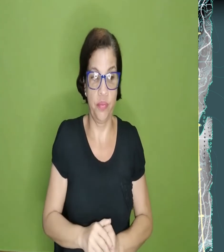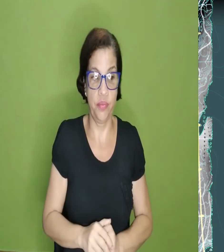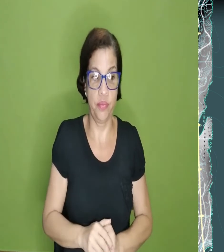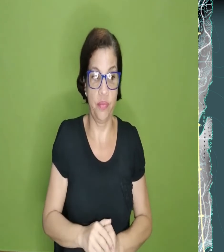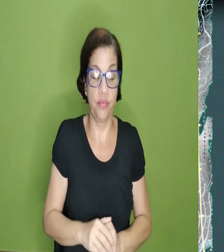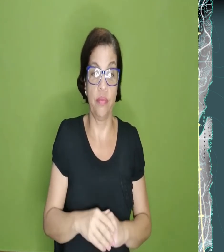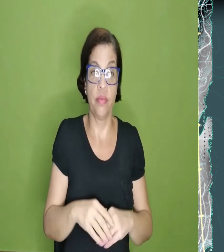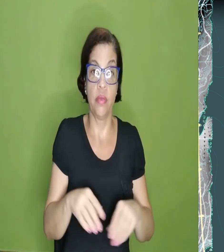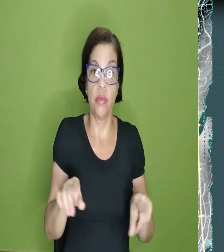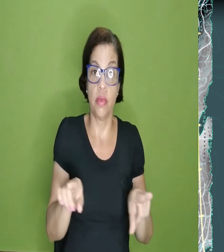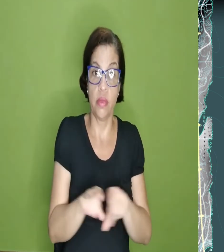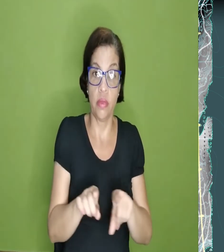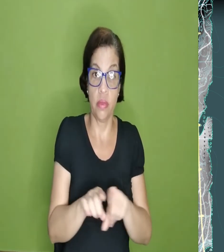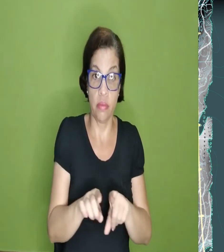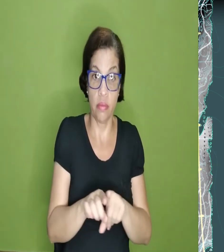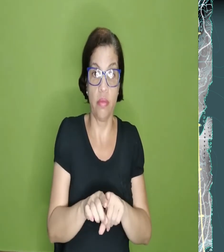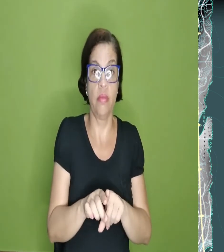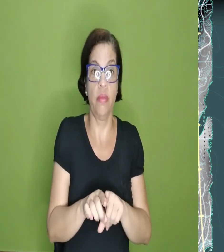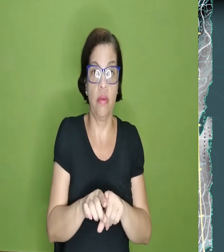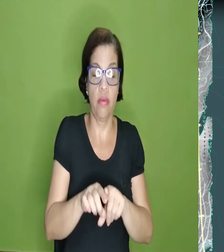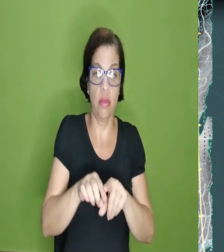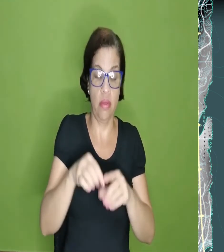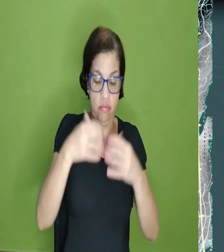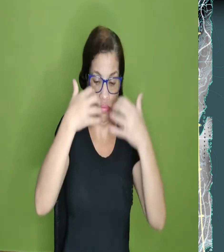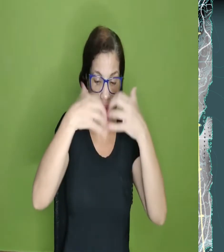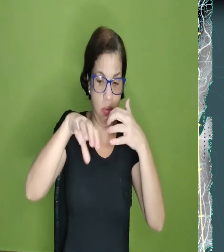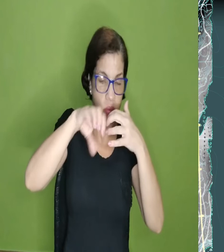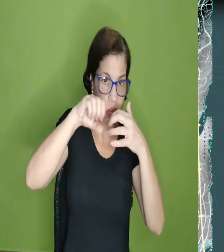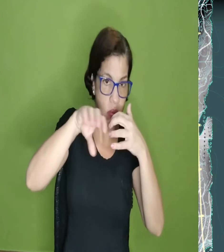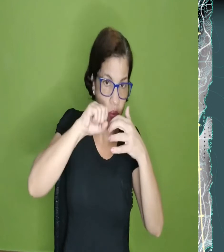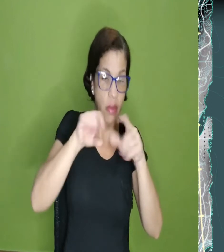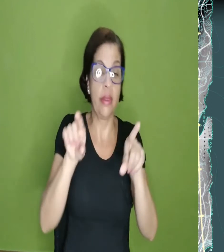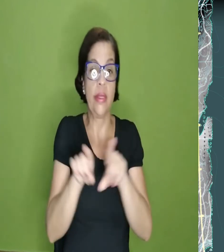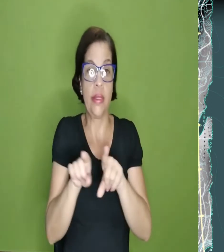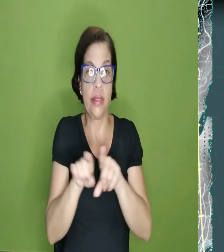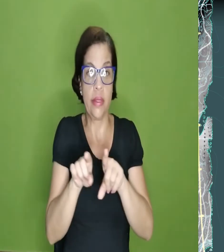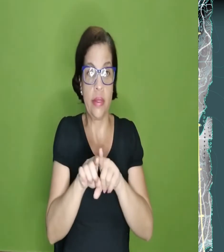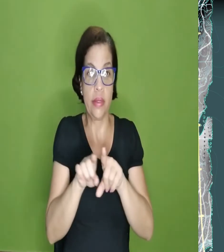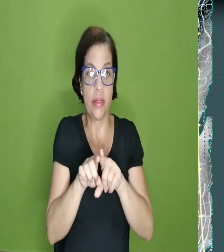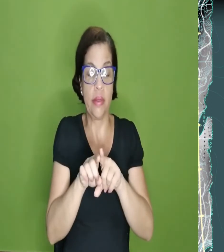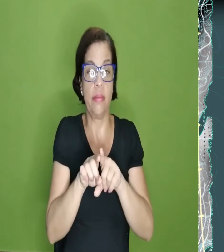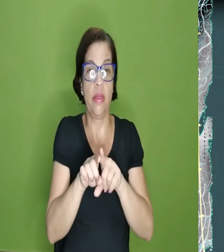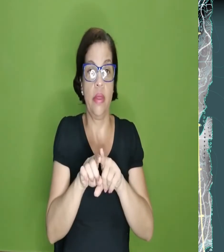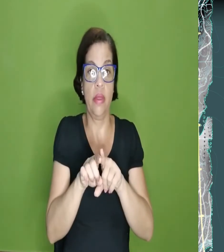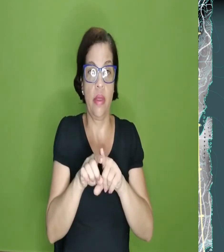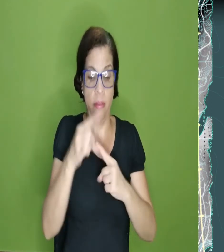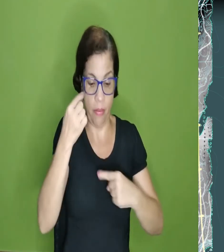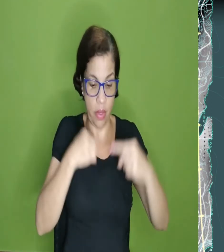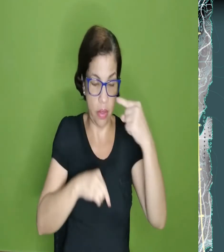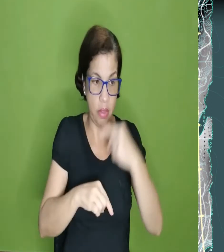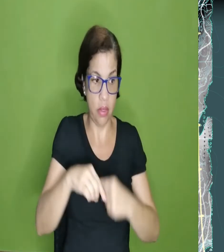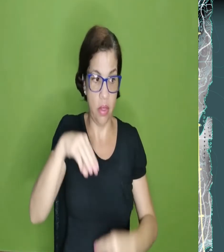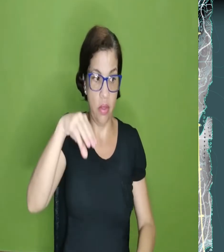catecol-ortometiltransferase. Assim, tanto o mecanismo de recaptação quanto a sua metabolização